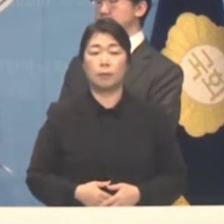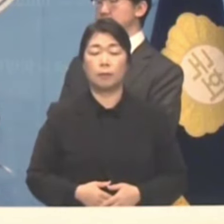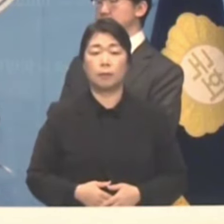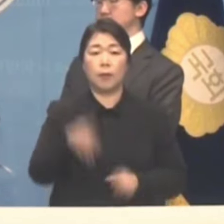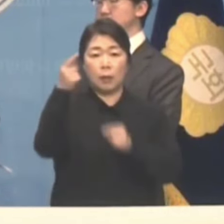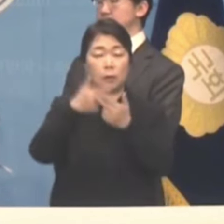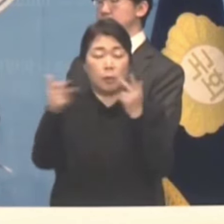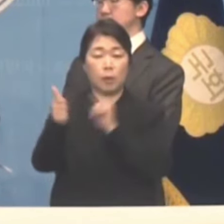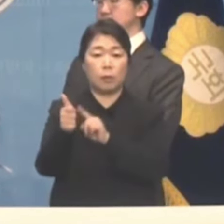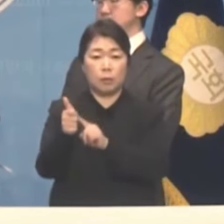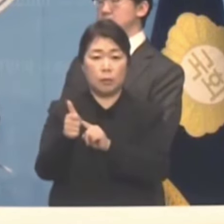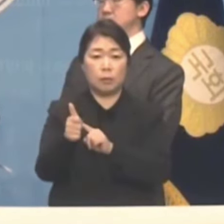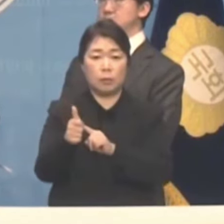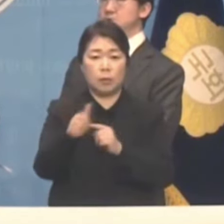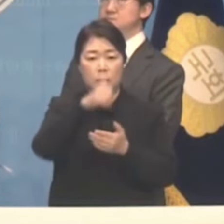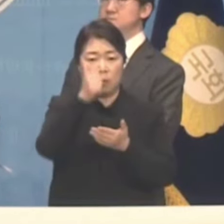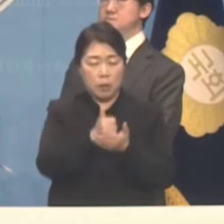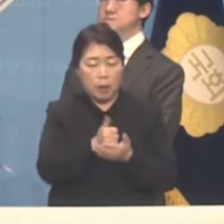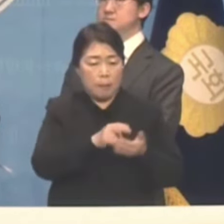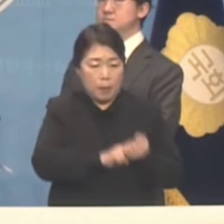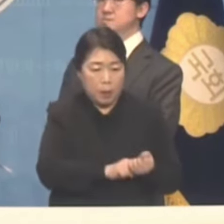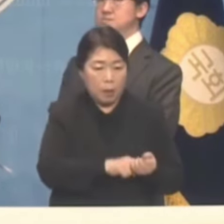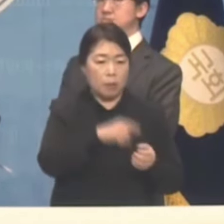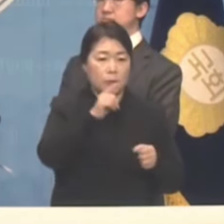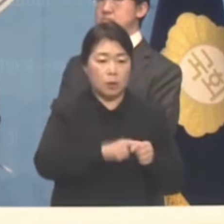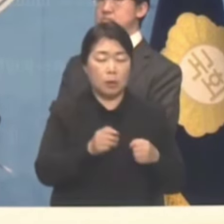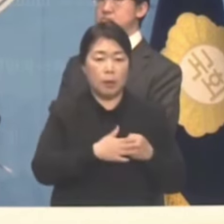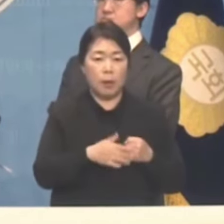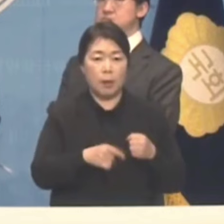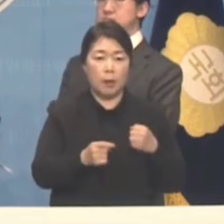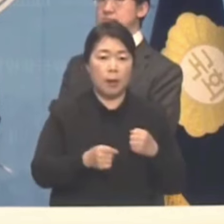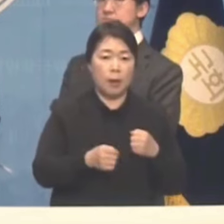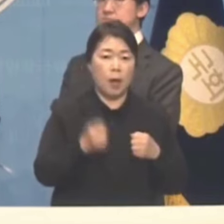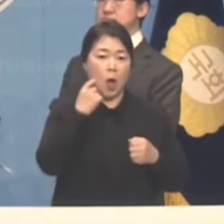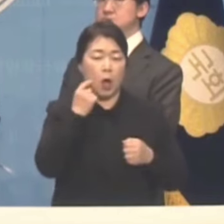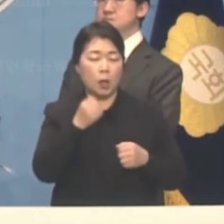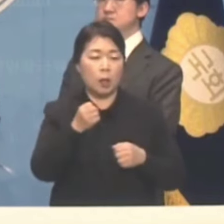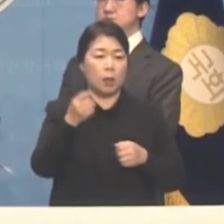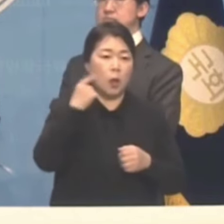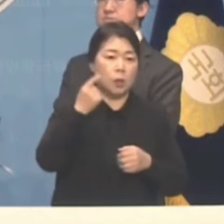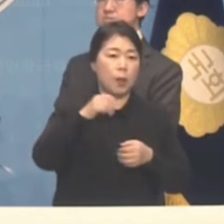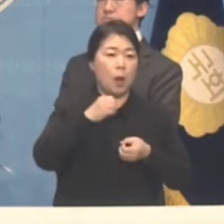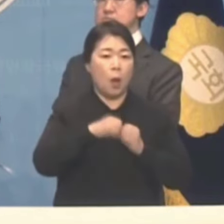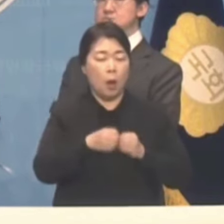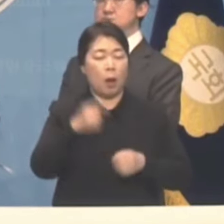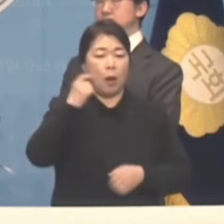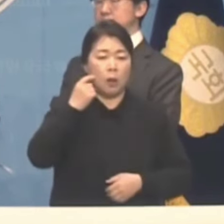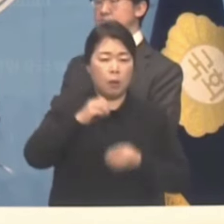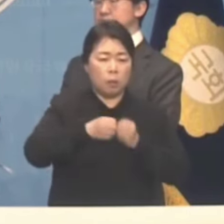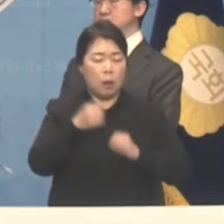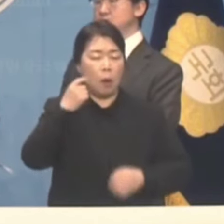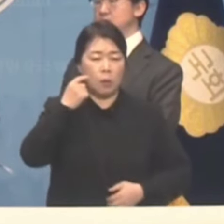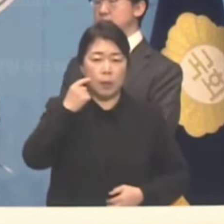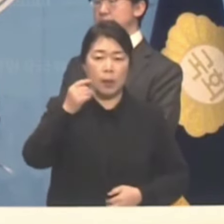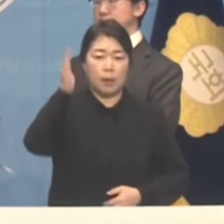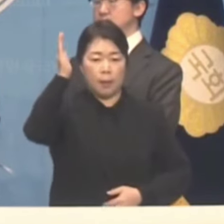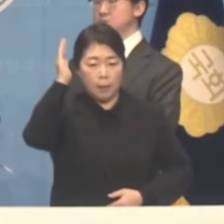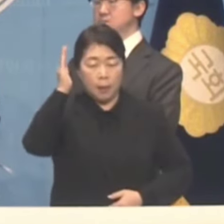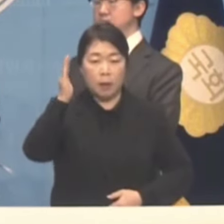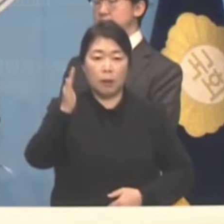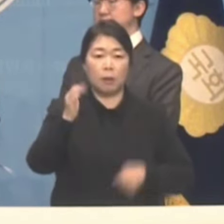이재명은 자신의 범죄를 기해 날마다 새로운 것을 만들어내는 거짓 거짓들 헛것입니다 거짓말하고